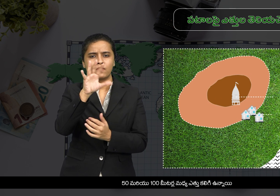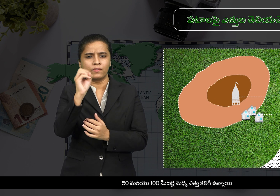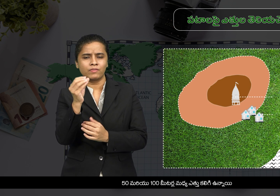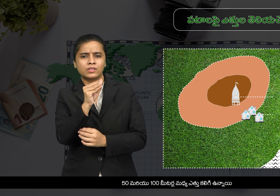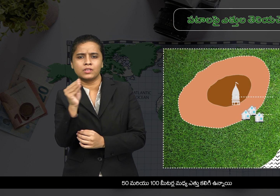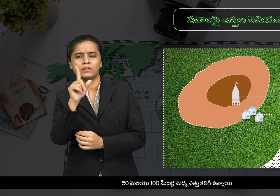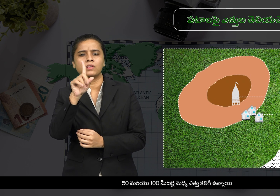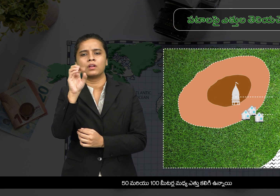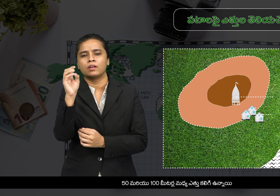ఉన్నాయి.